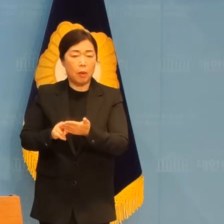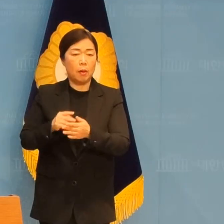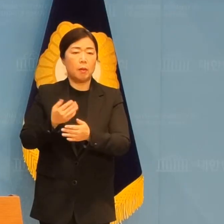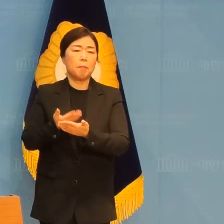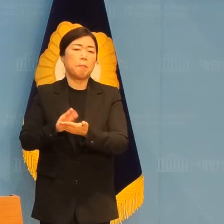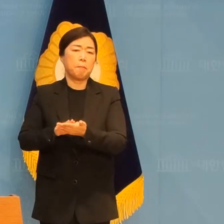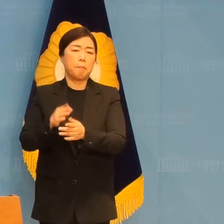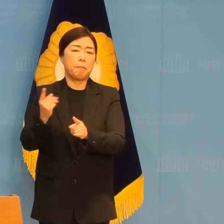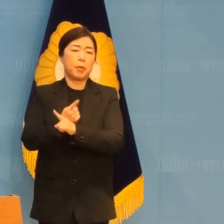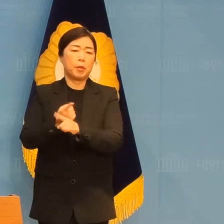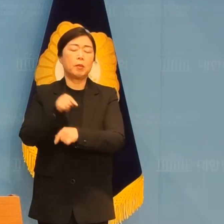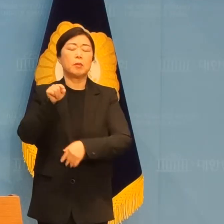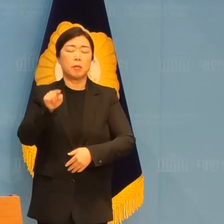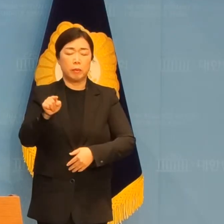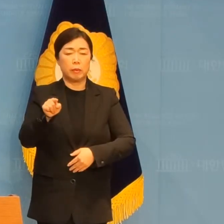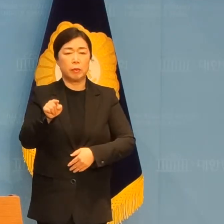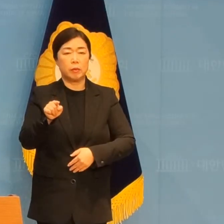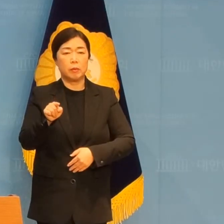설명할 수 없습니다.